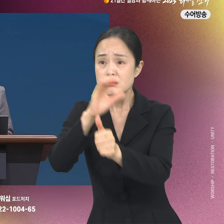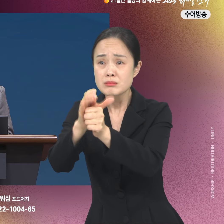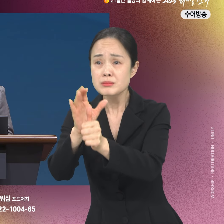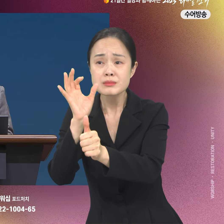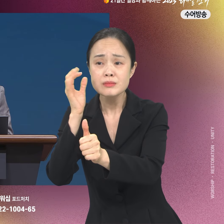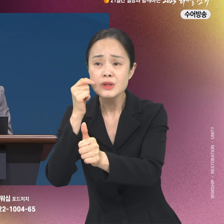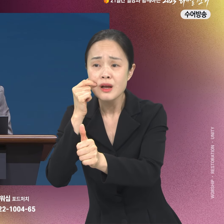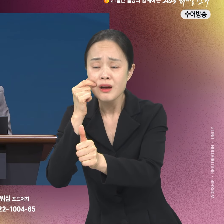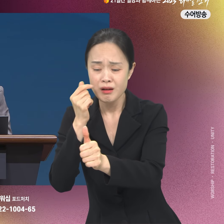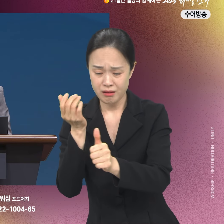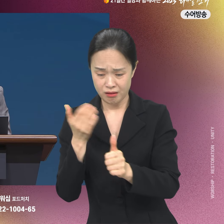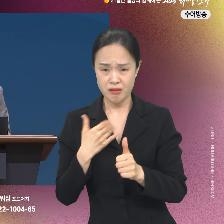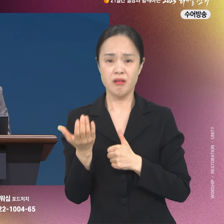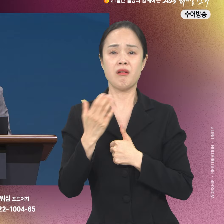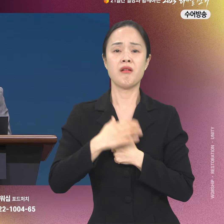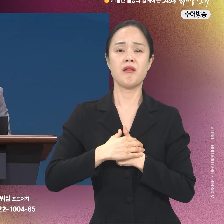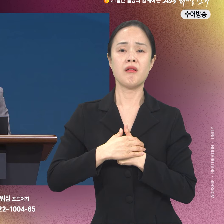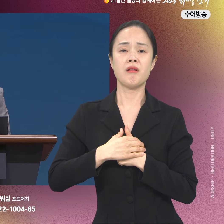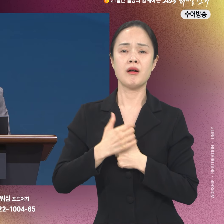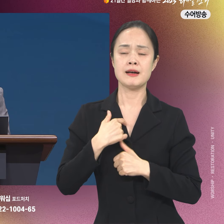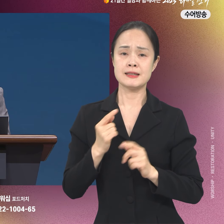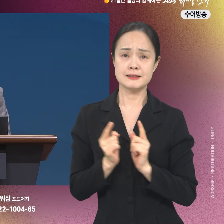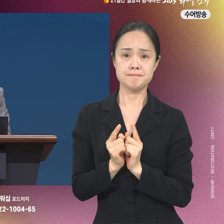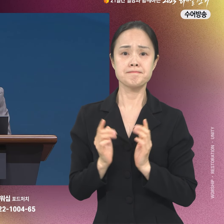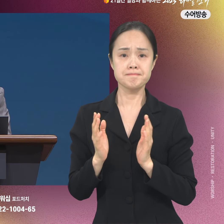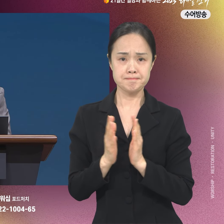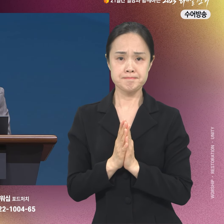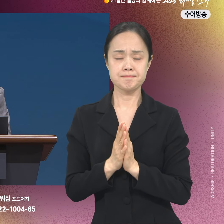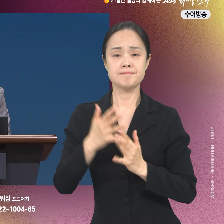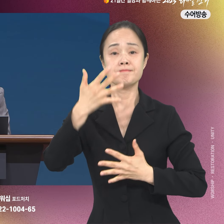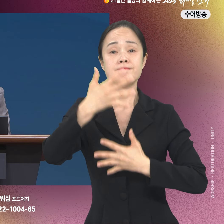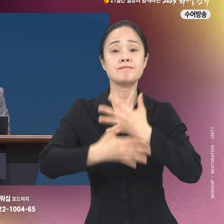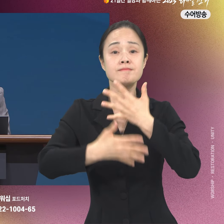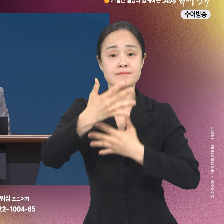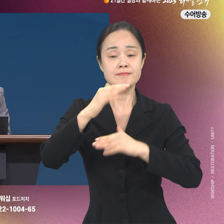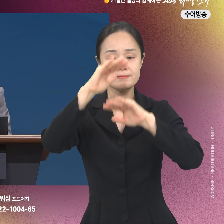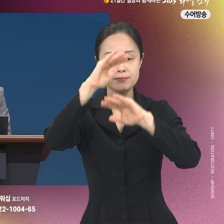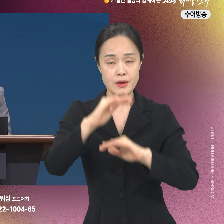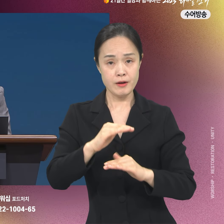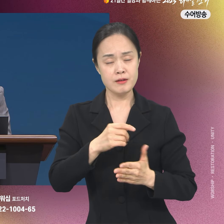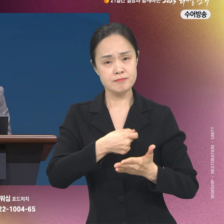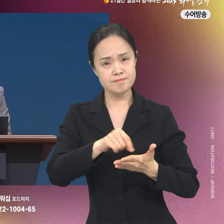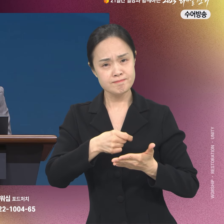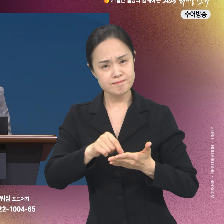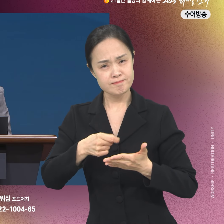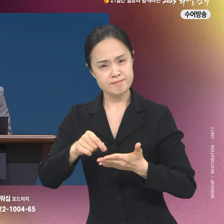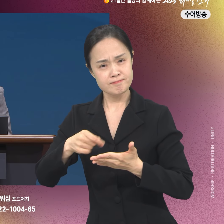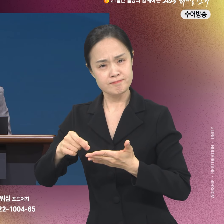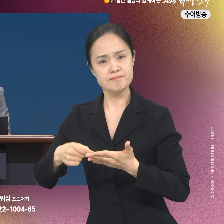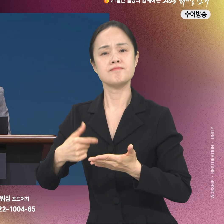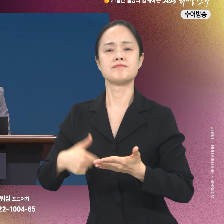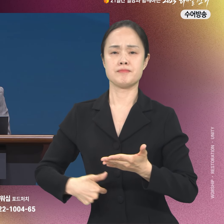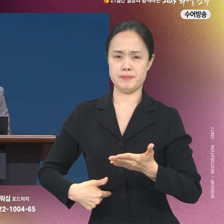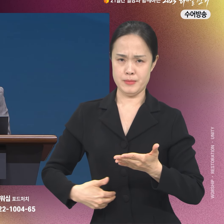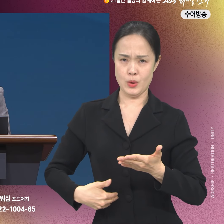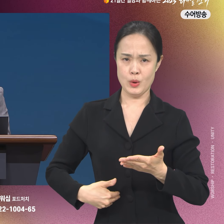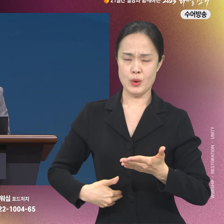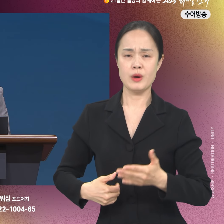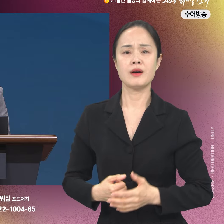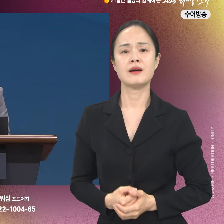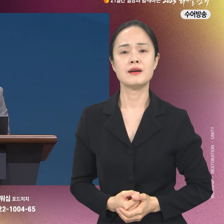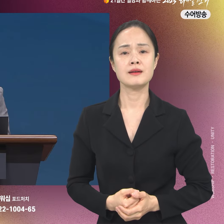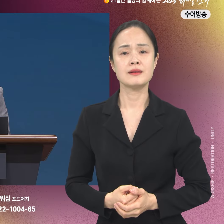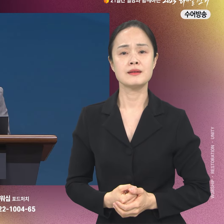그러고 나서 이제 제가 직접 시나리오를 쓸 수밖에 없게 됐죠. 시나리오를 쓰고 났더니